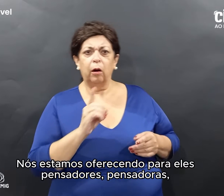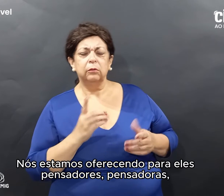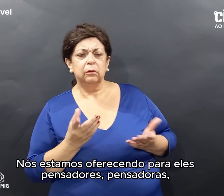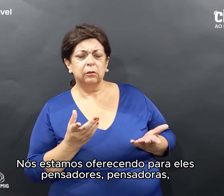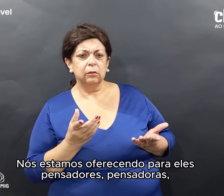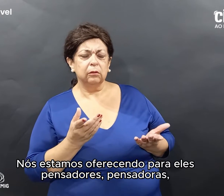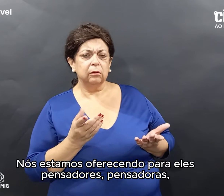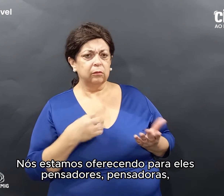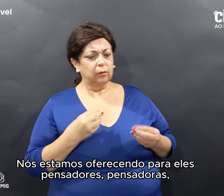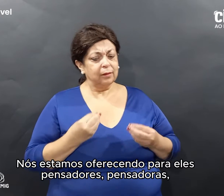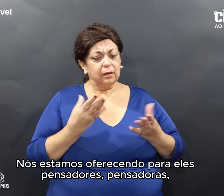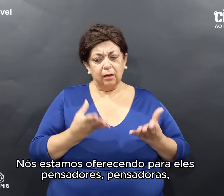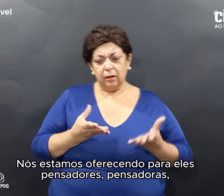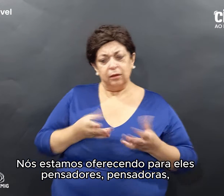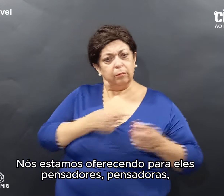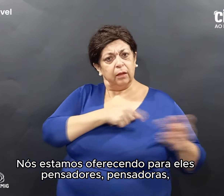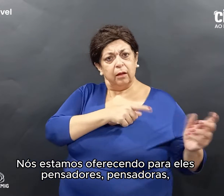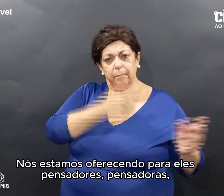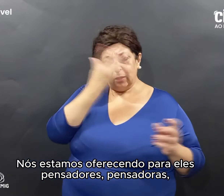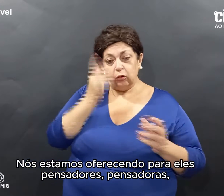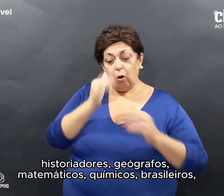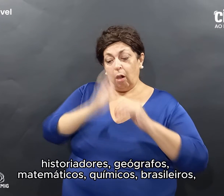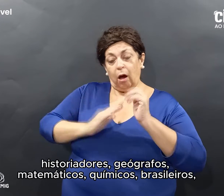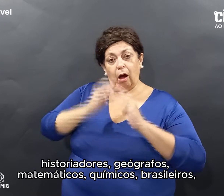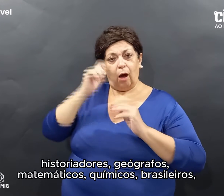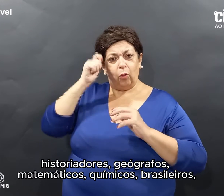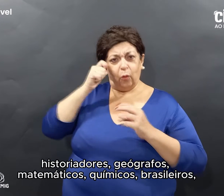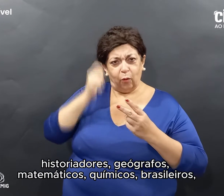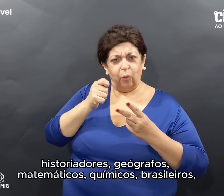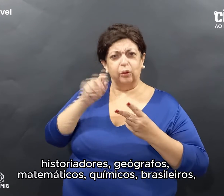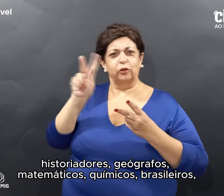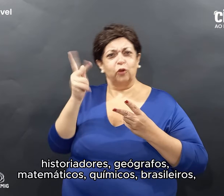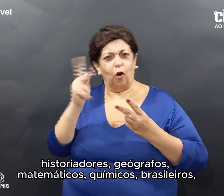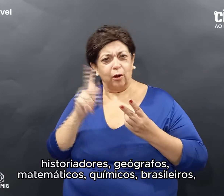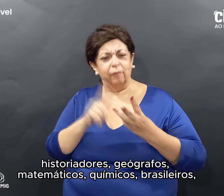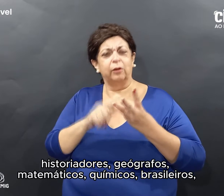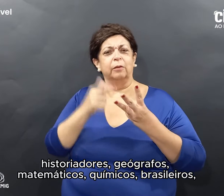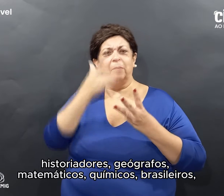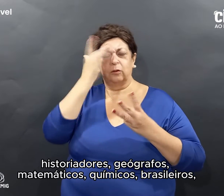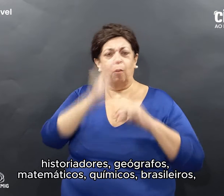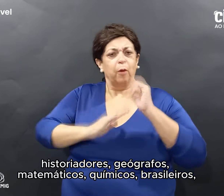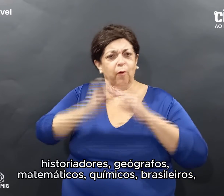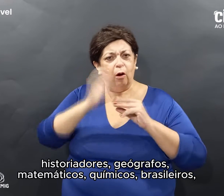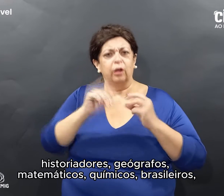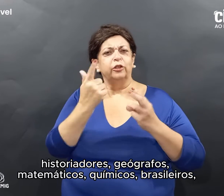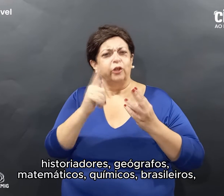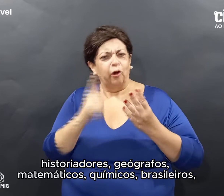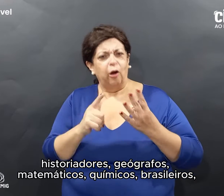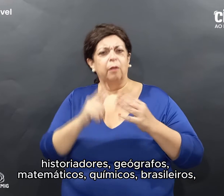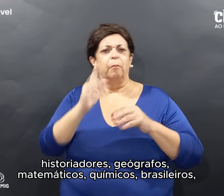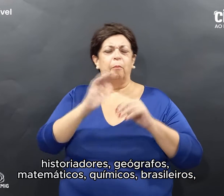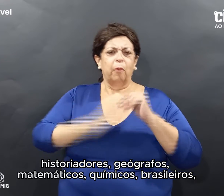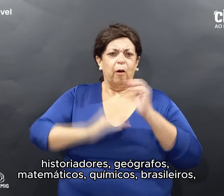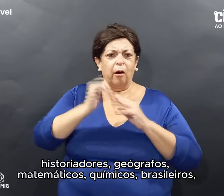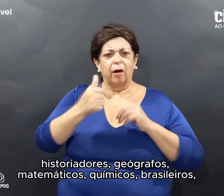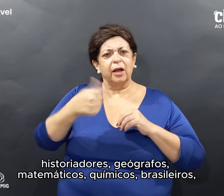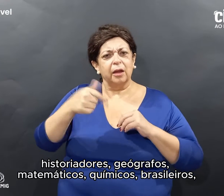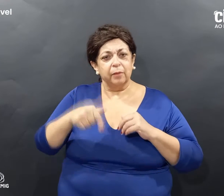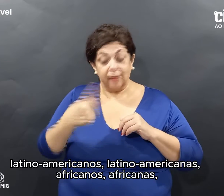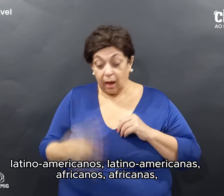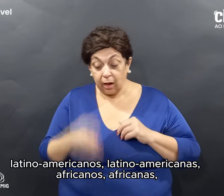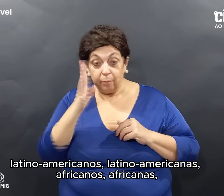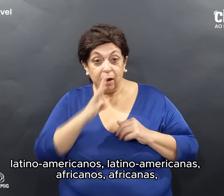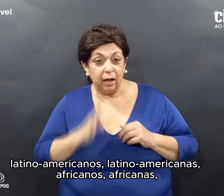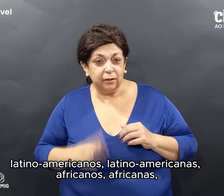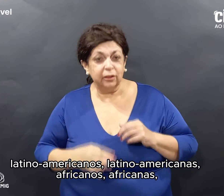eles pensadores, pensadoras, historiadores, geógrafos, matemáticos, químicos,